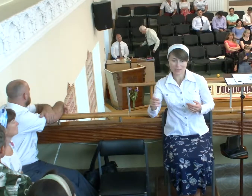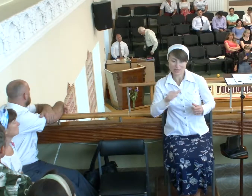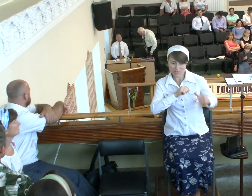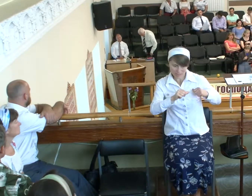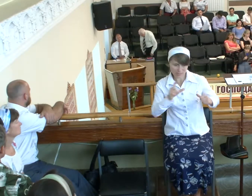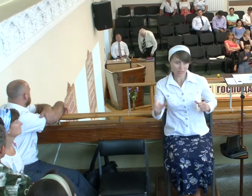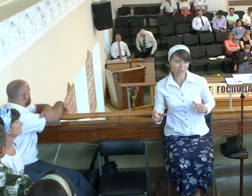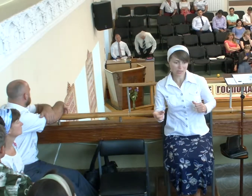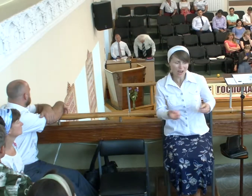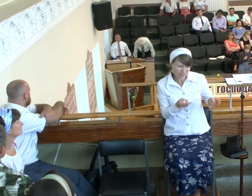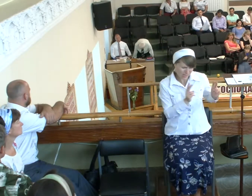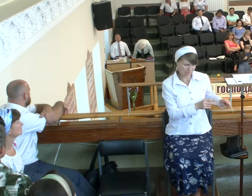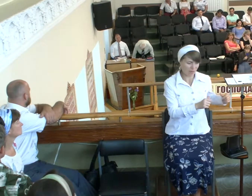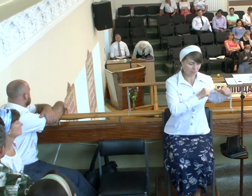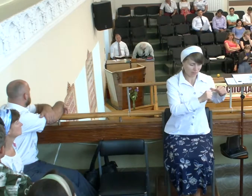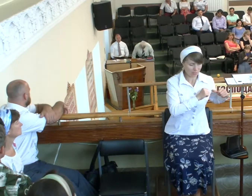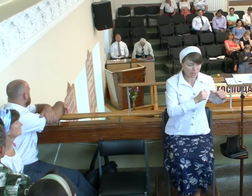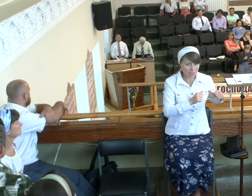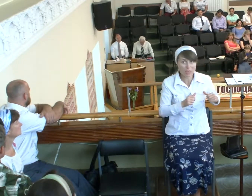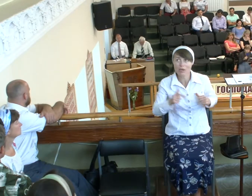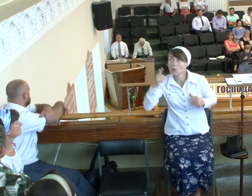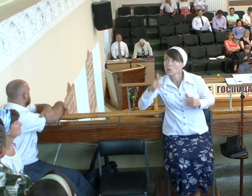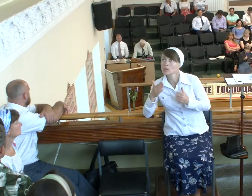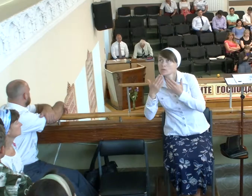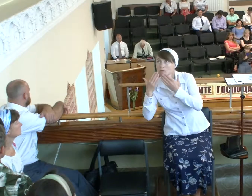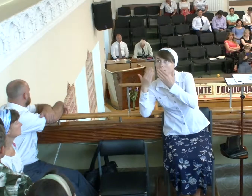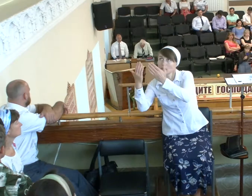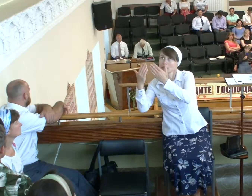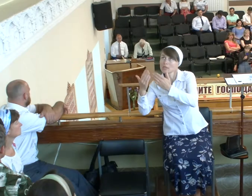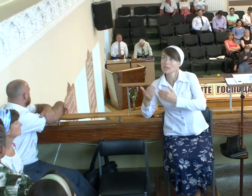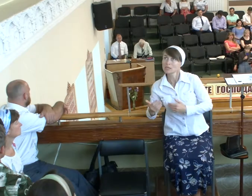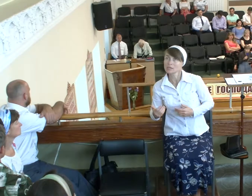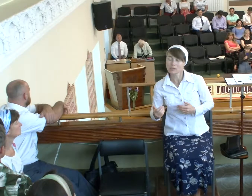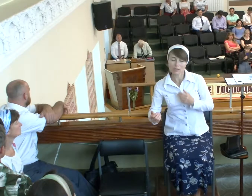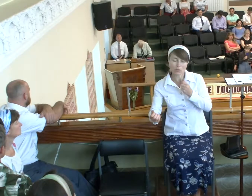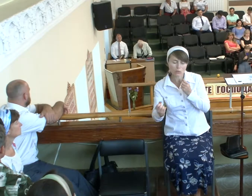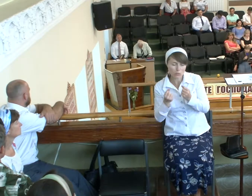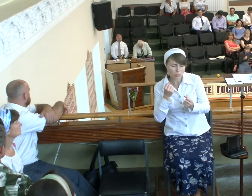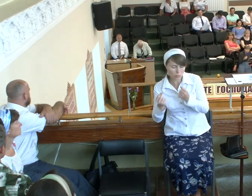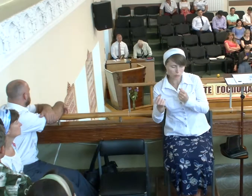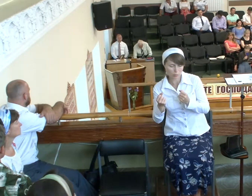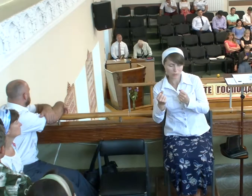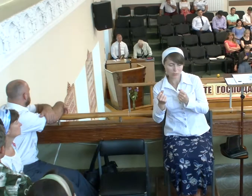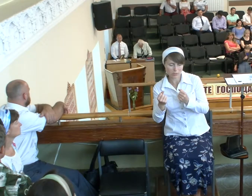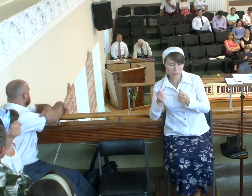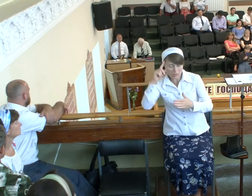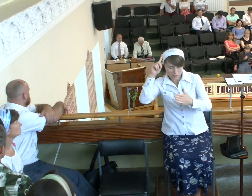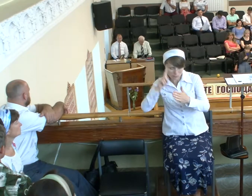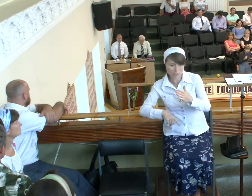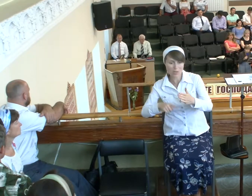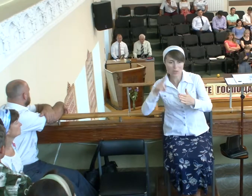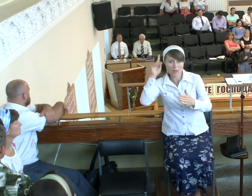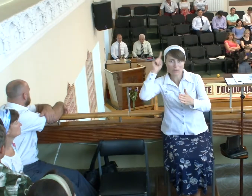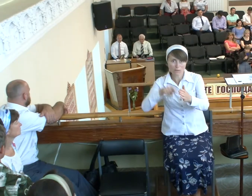оставил грех и к Господу пришел, и, утвердившись в вере и